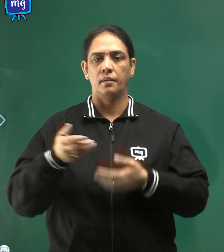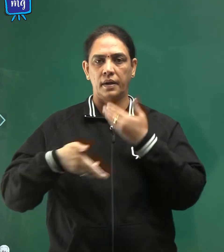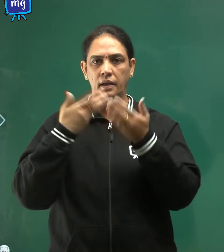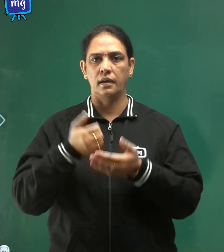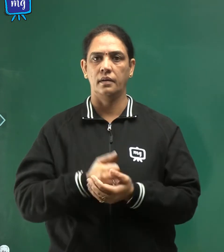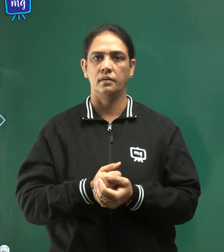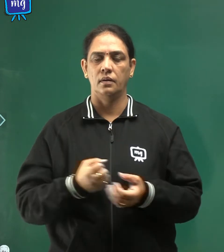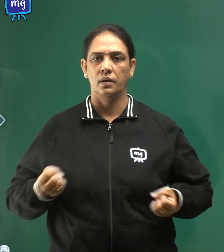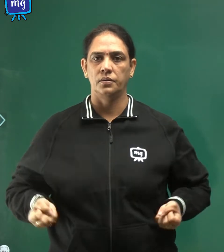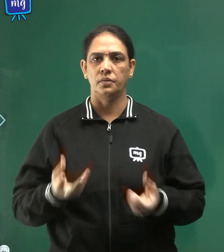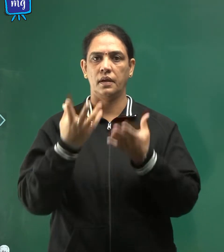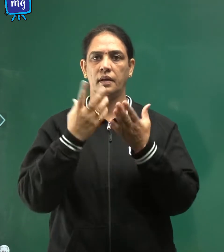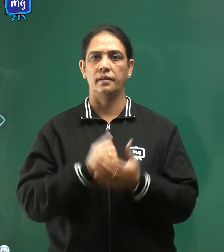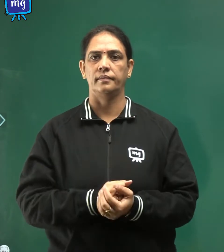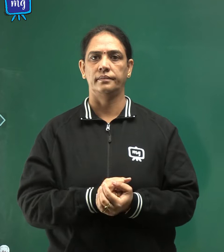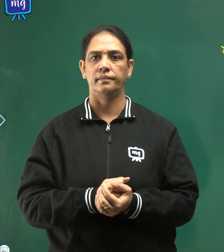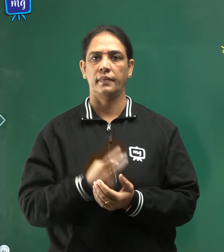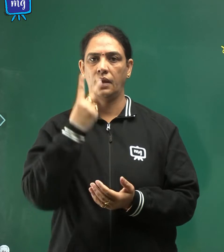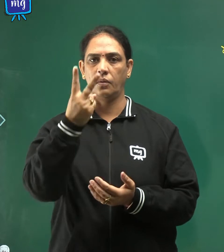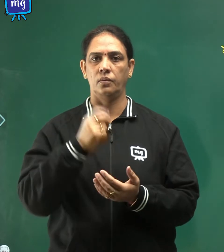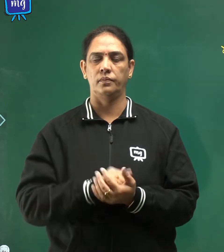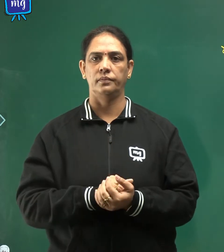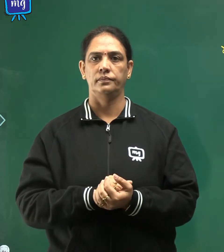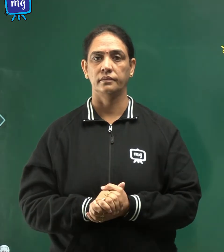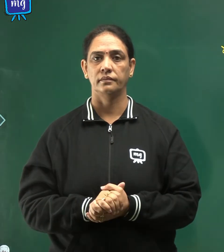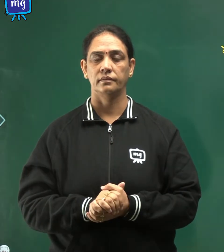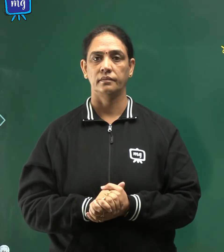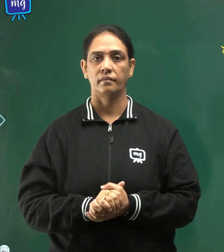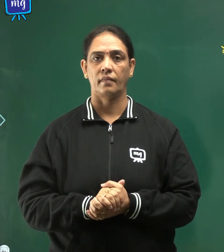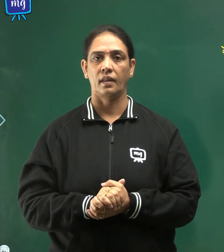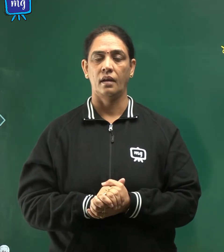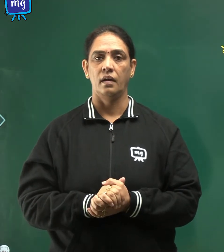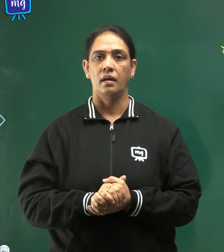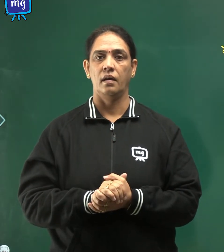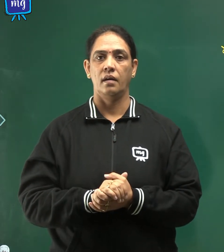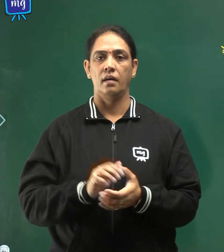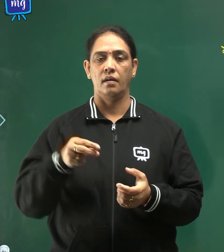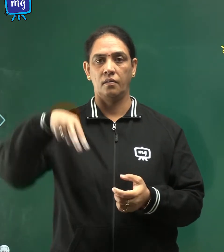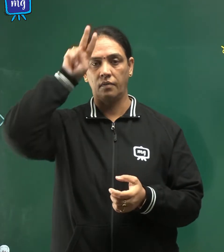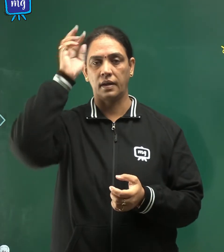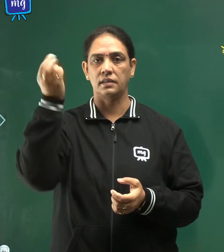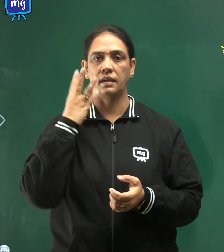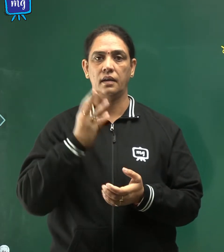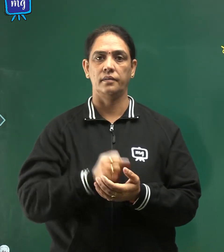पढ़ेंगे। शुरू करें। देखो, वर्ग संख्या।